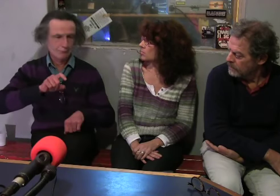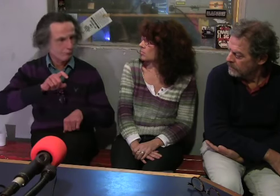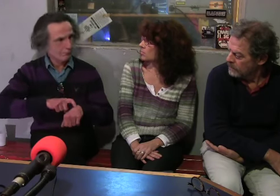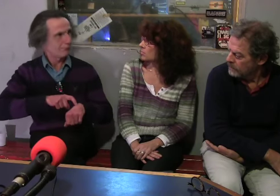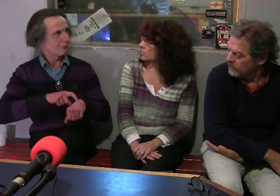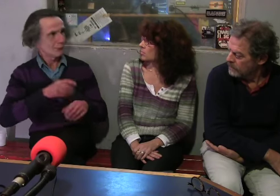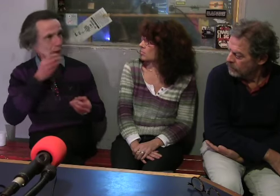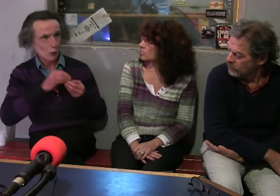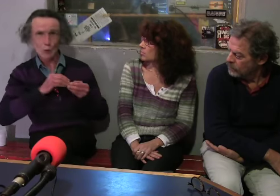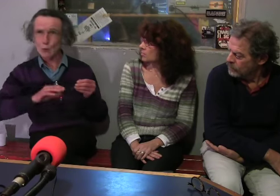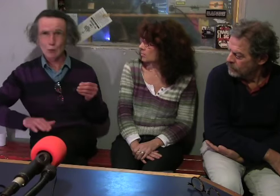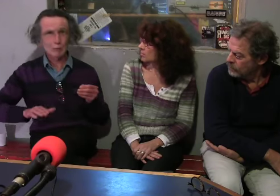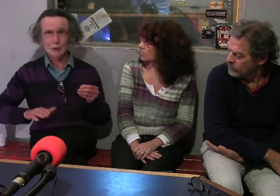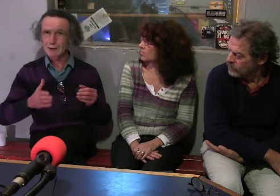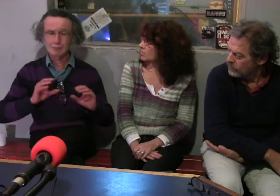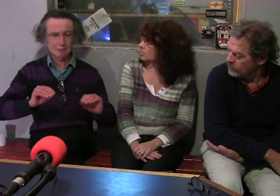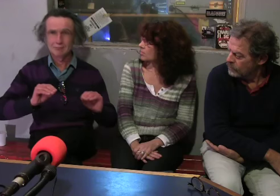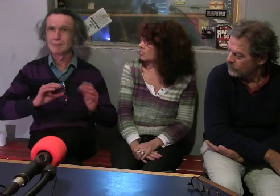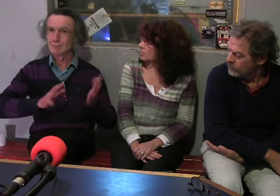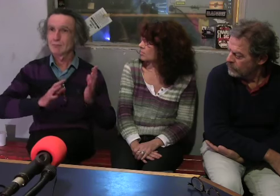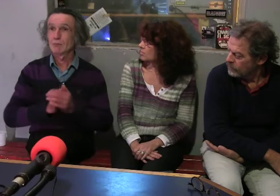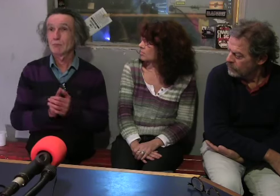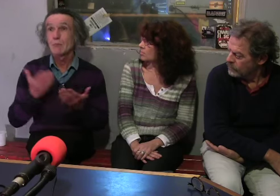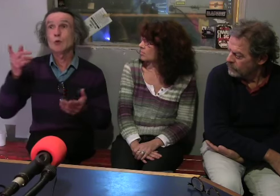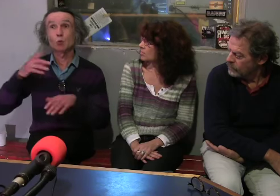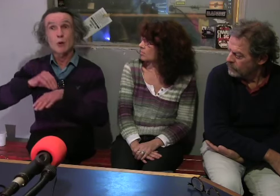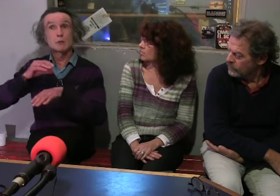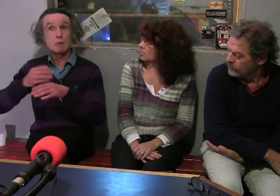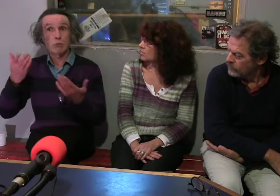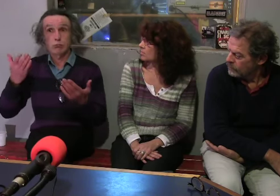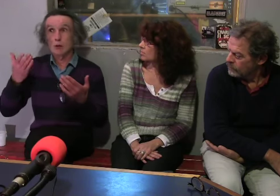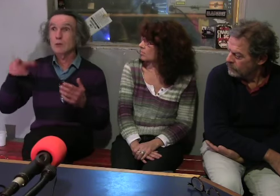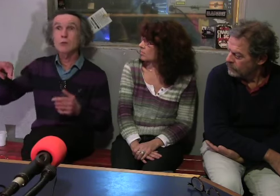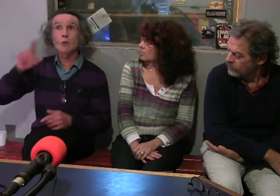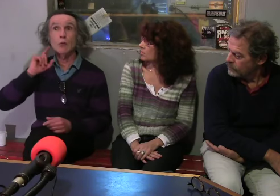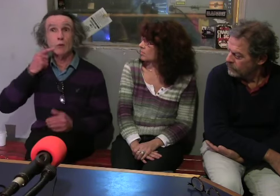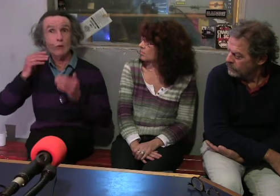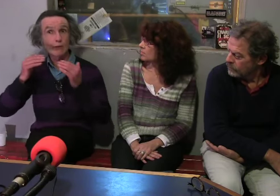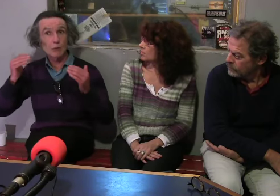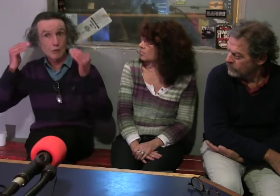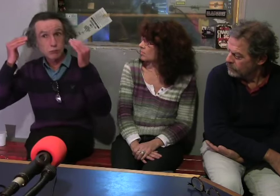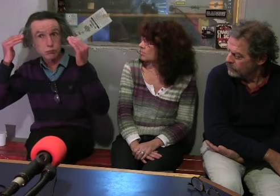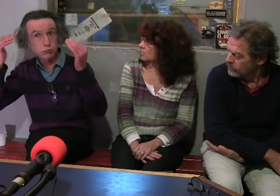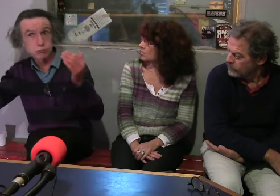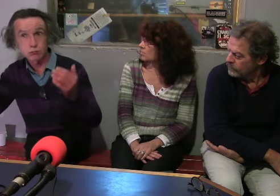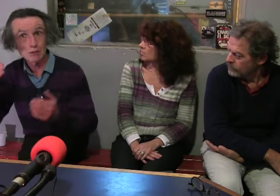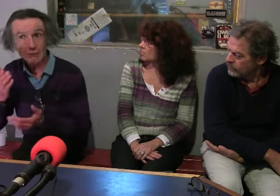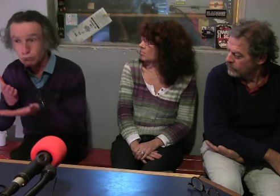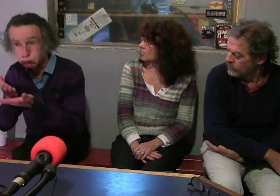d'un enseignement de la langue des signes sur la langue des signes. Ça, c'est vraiment, ça date de beaucoup d'années. Et en fait,